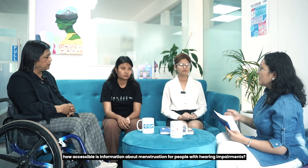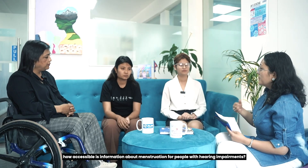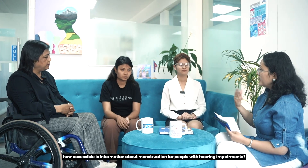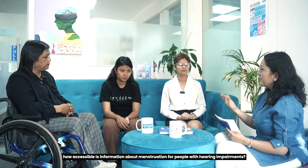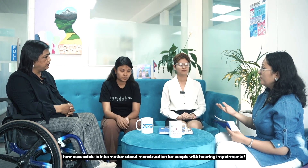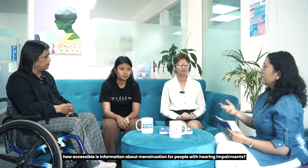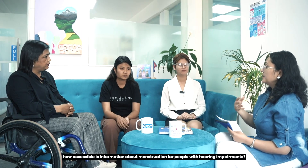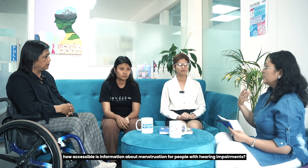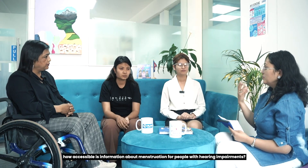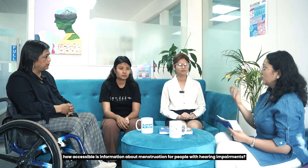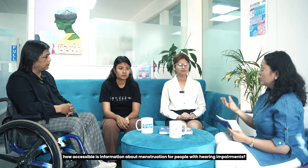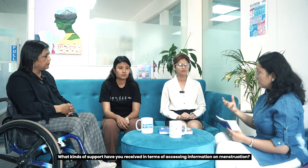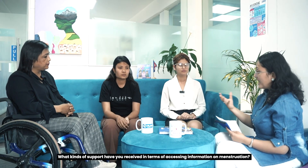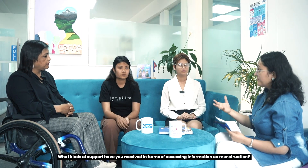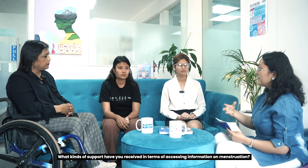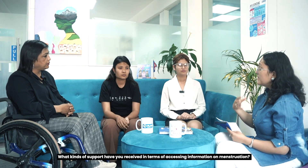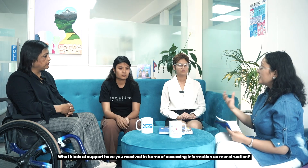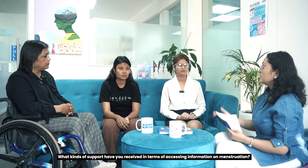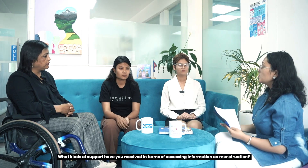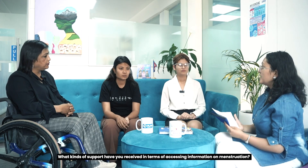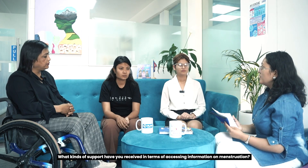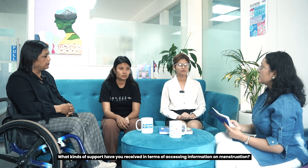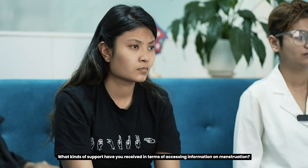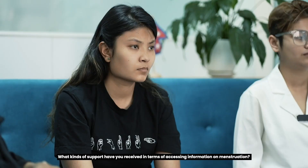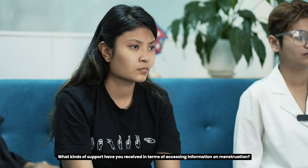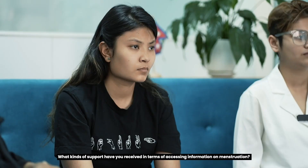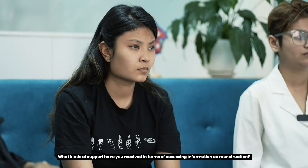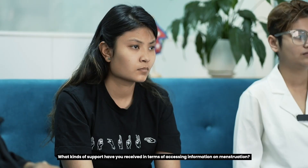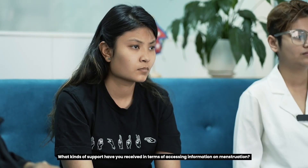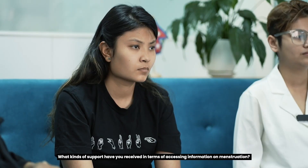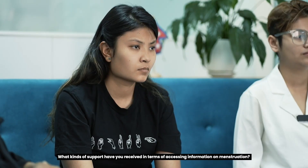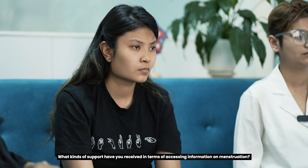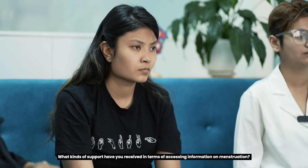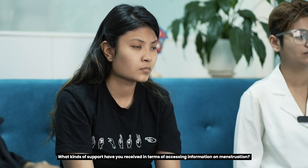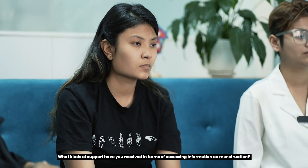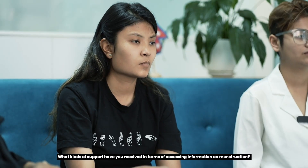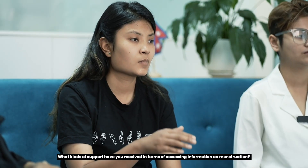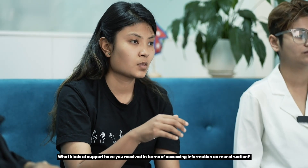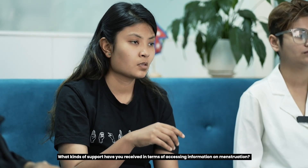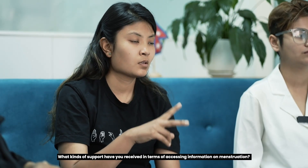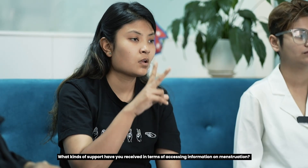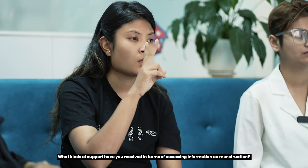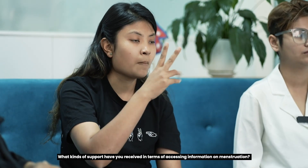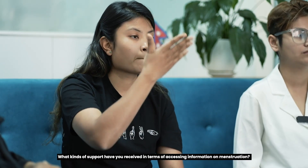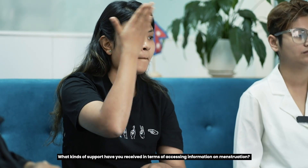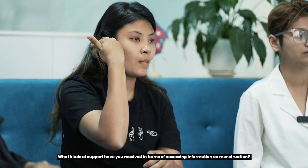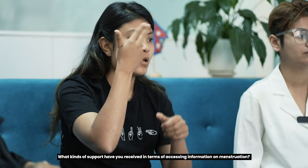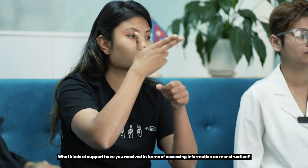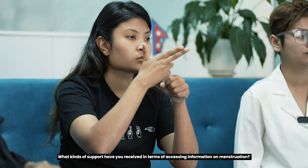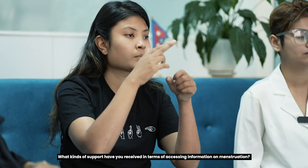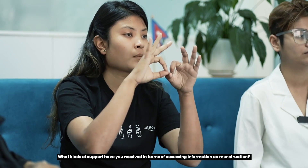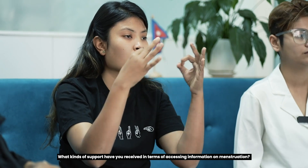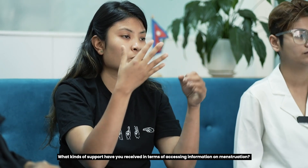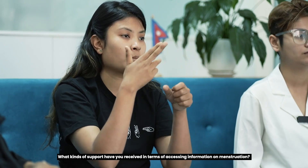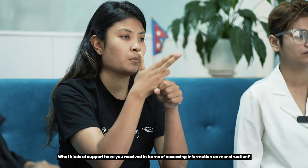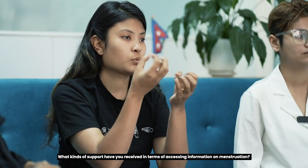होइन बहिरा व्यक्तिहरूको लागि पनि मिल्ने गरेर सूचनाहरू चाहिँ कतिको दिएको पाउनुभयो, कस्तो खालको सहयोग पाउनुभयो सूचना फ्लोको क्रममा चाहिँ?